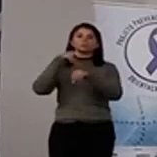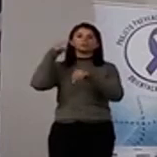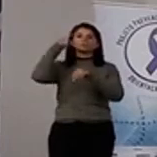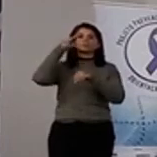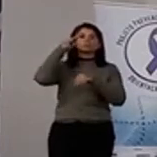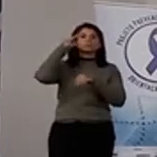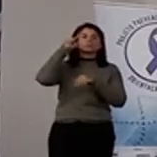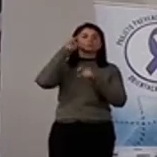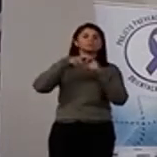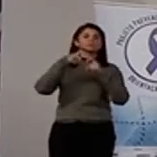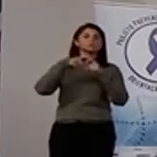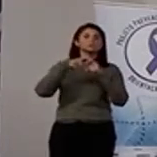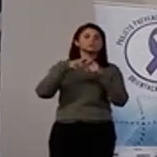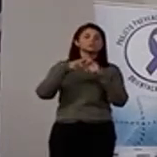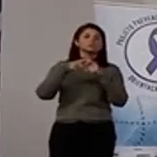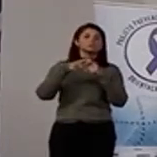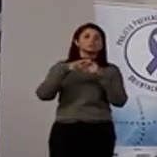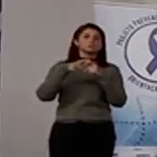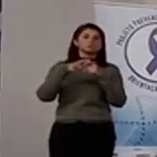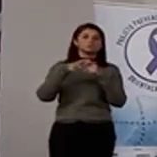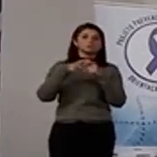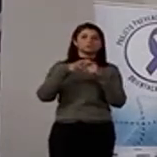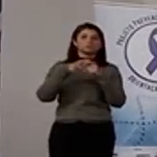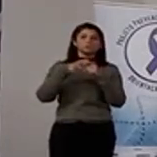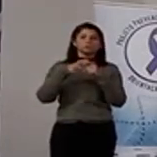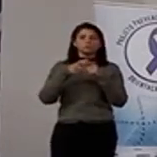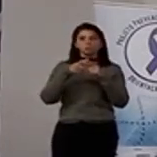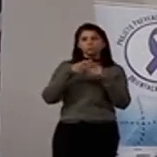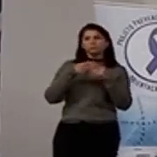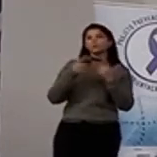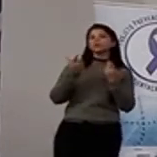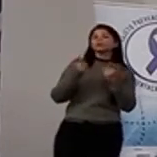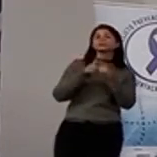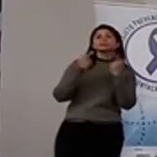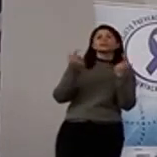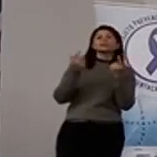gente? Geralmente ele caminha para o neuro,